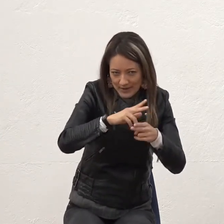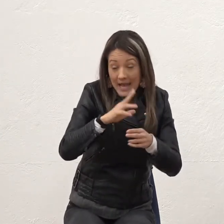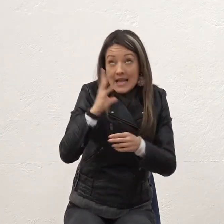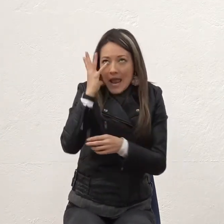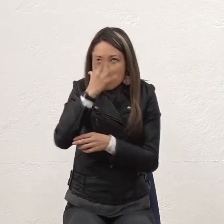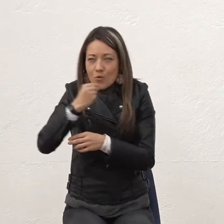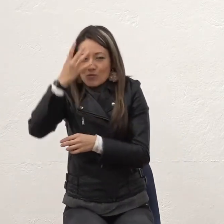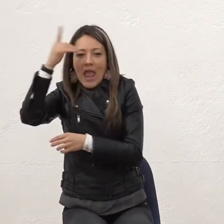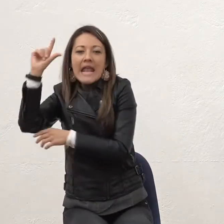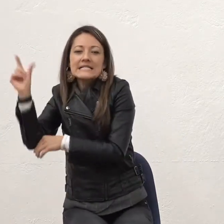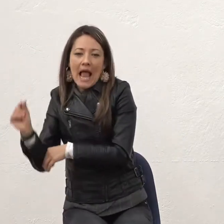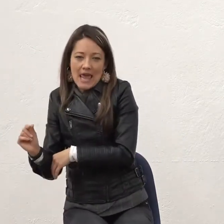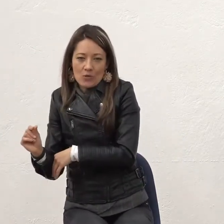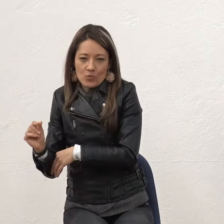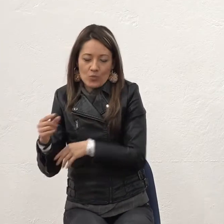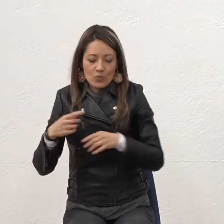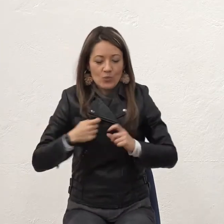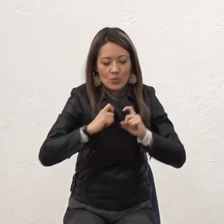ok, no se lo voy a decir.